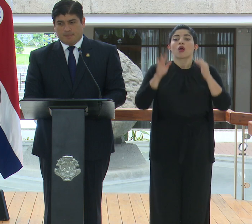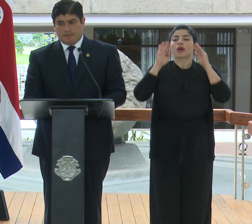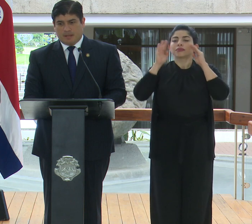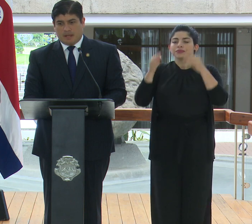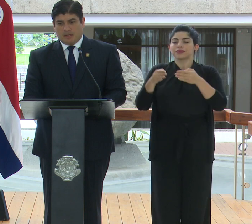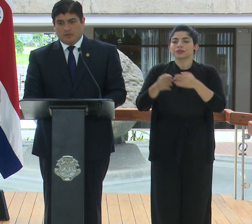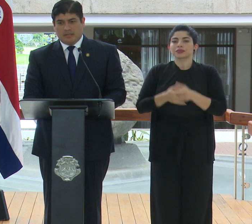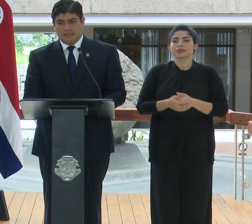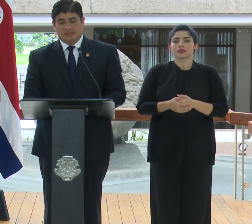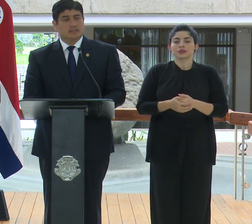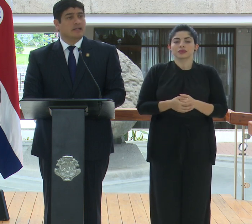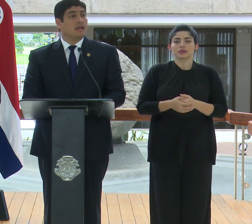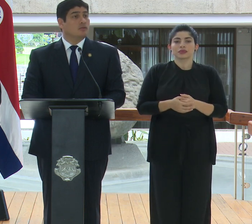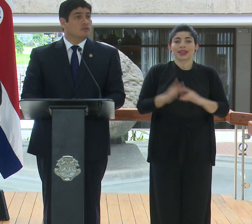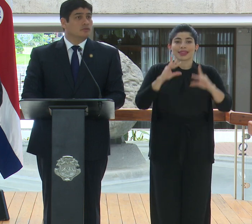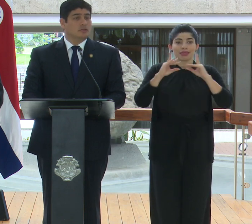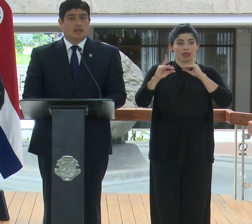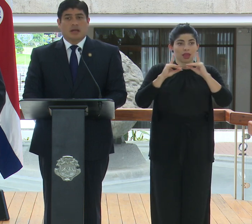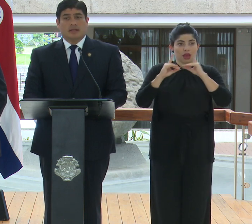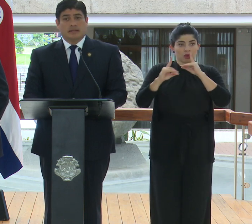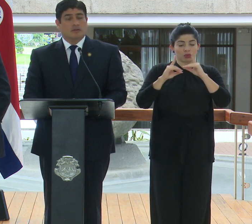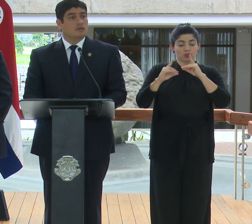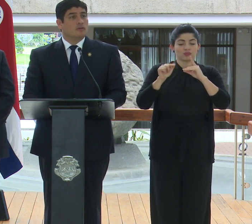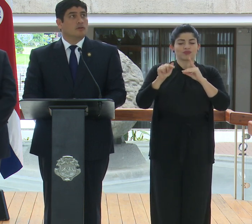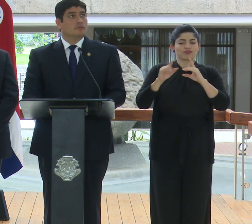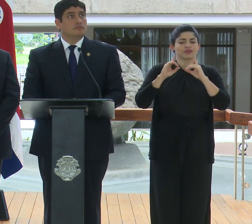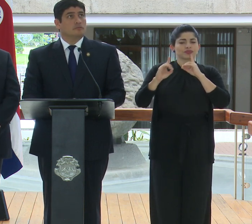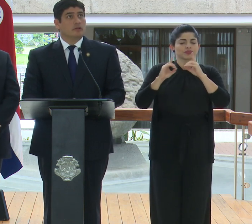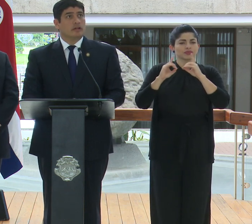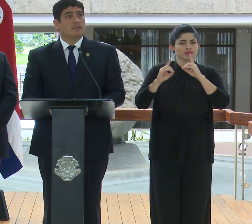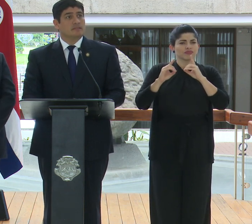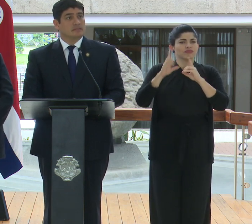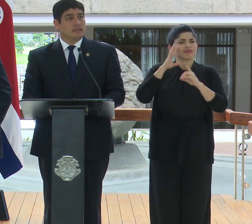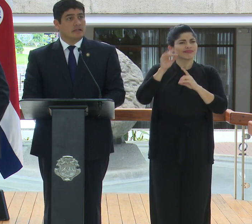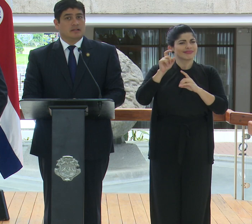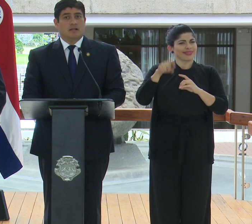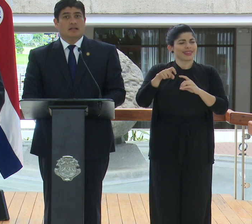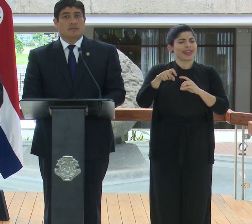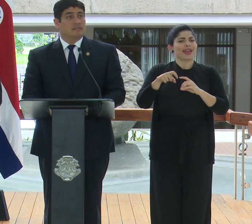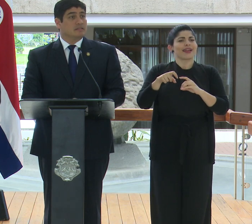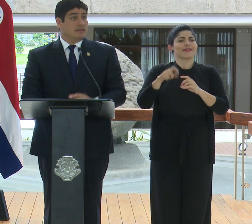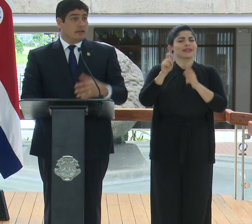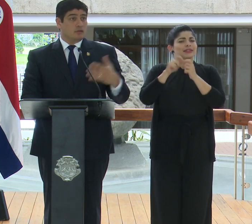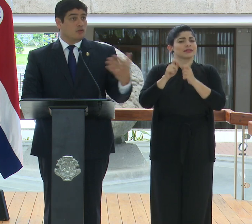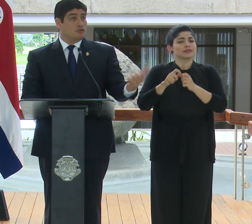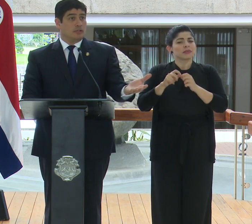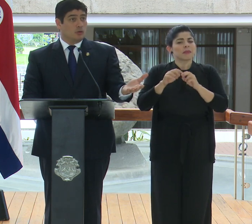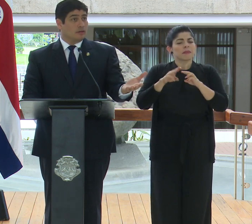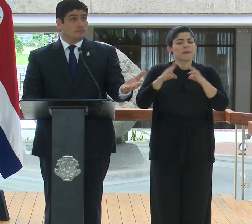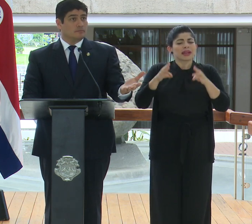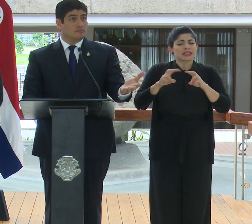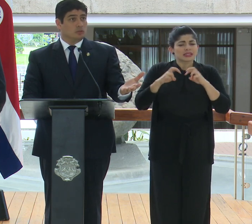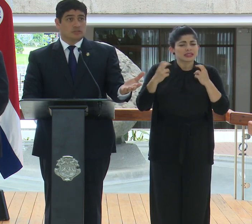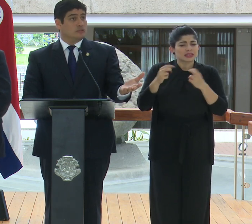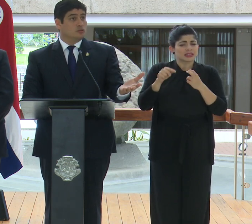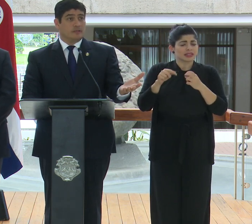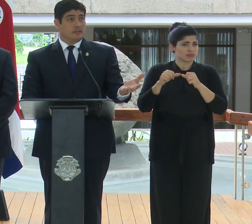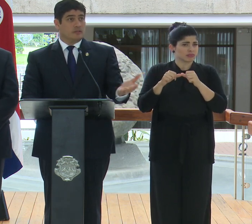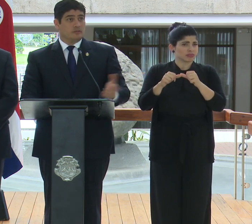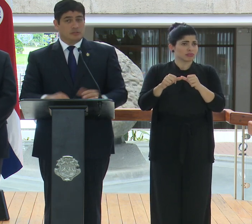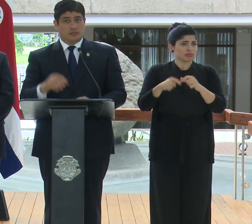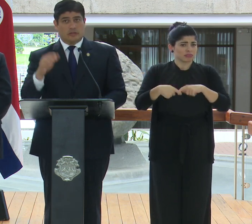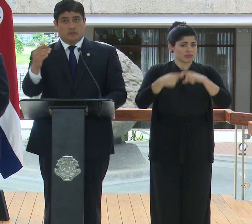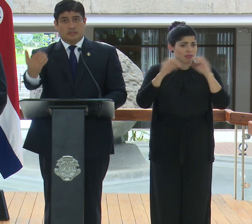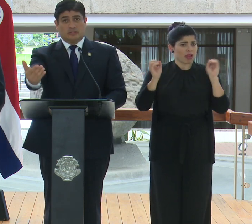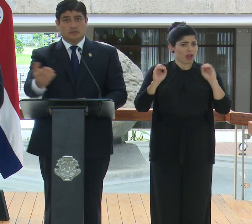a lo que es el diálogo, creo que hay que precisar, las mesas de diálogo continúan, no se han